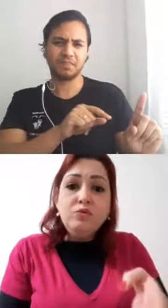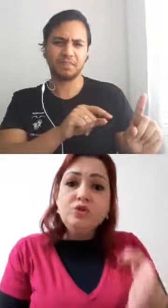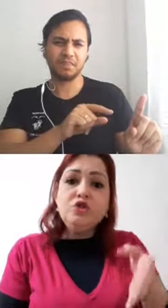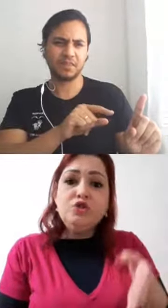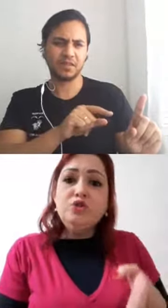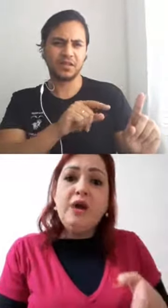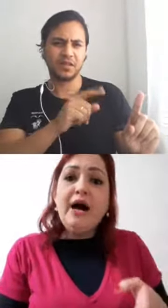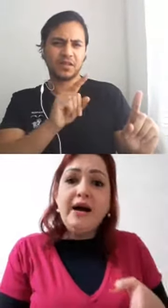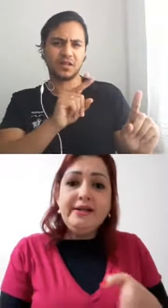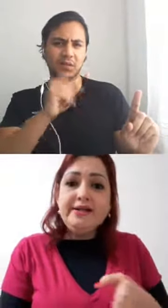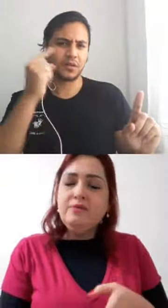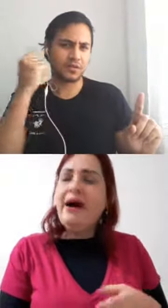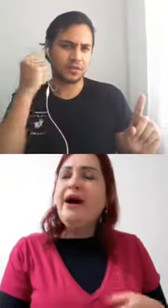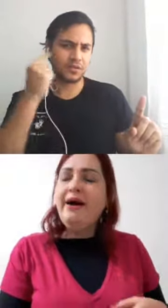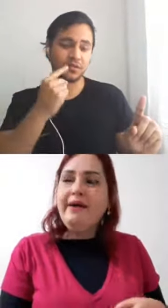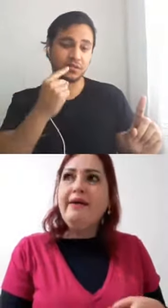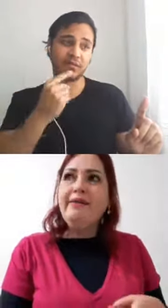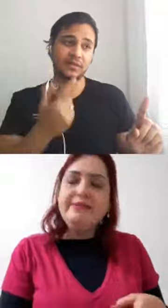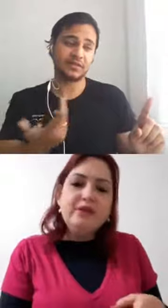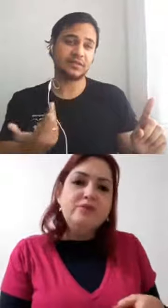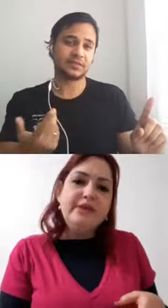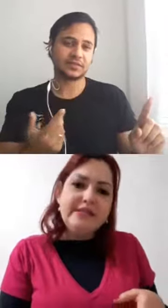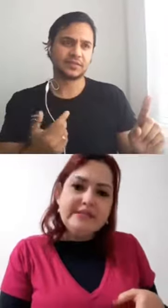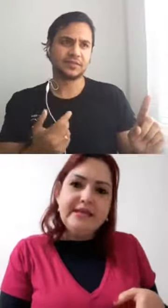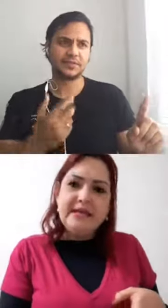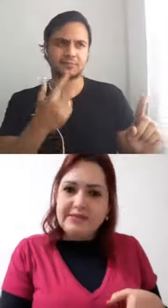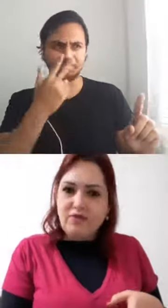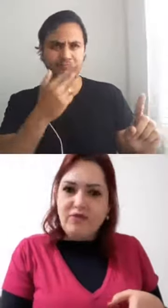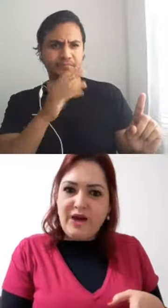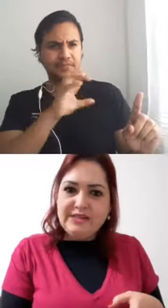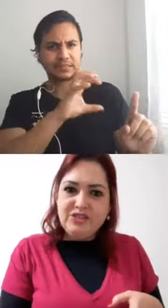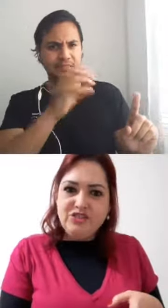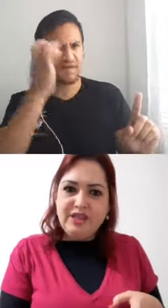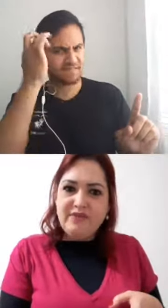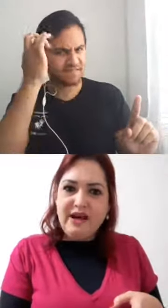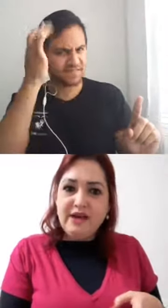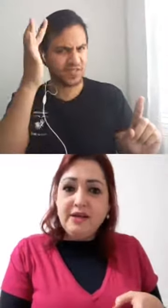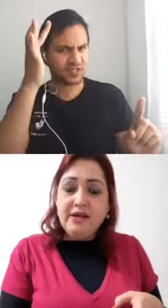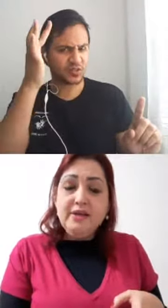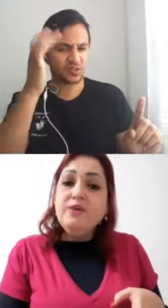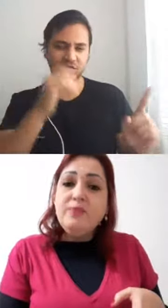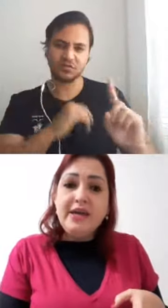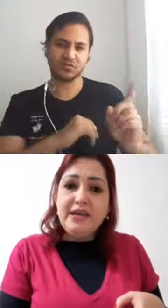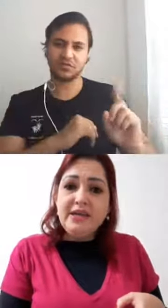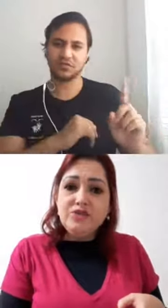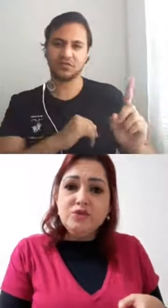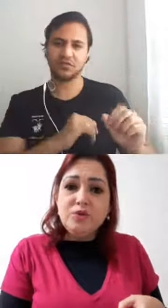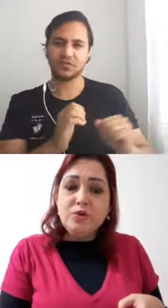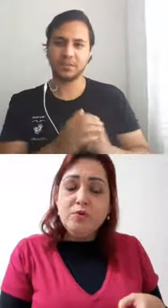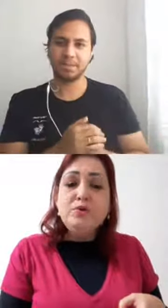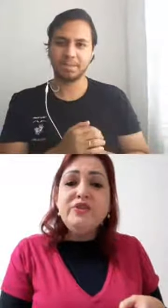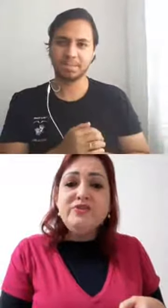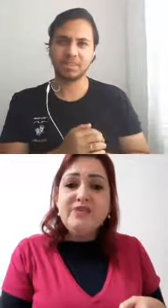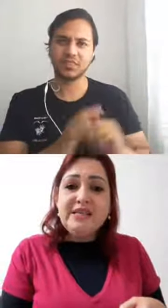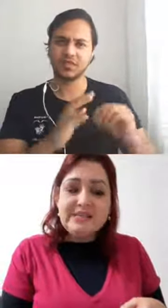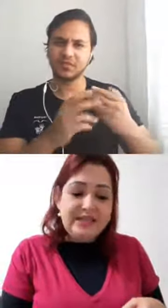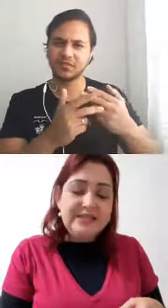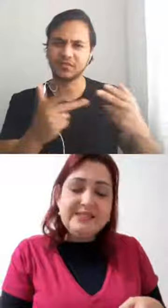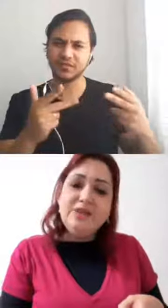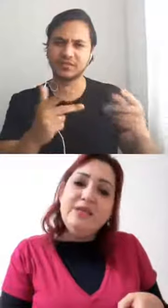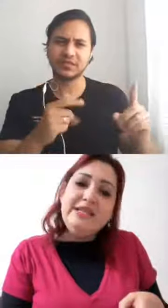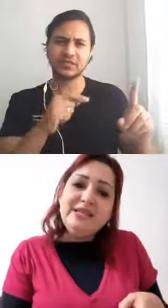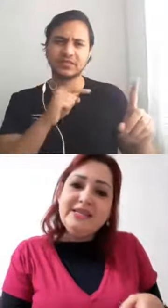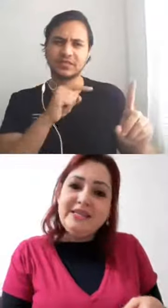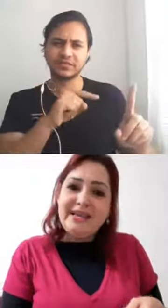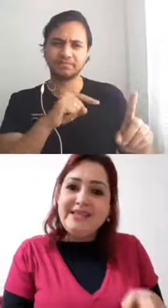não que o surdo, ai, não, ai, então quer dizer que eles são fáceis de levar. Não é isso. Muitas vezes eles